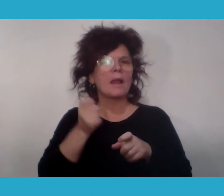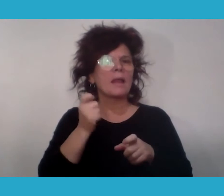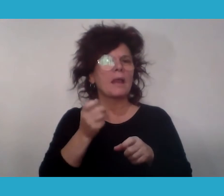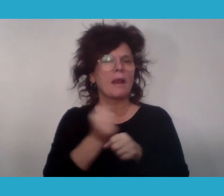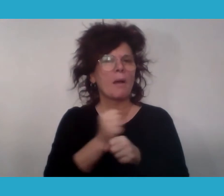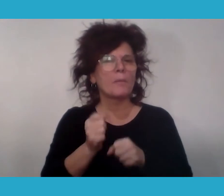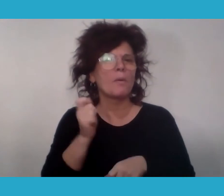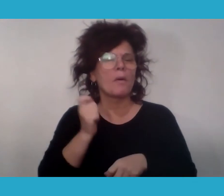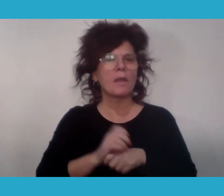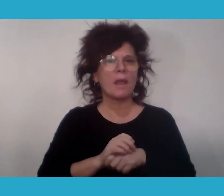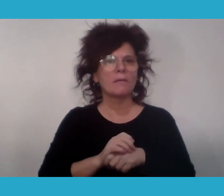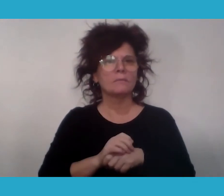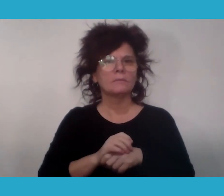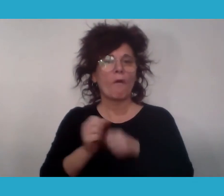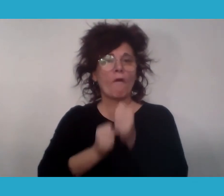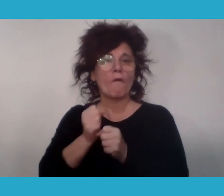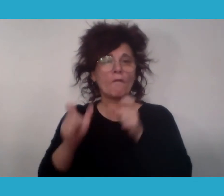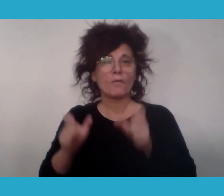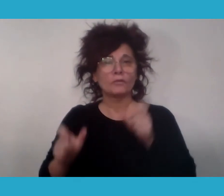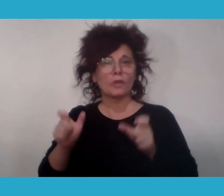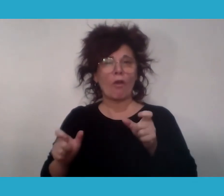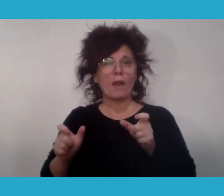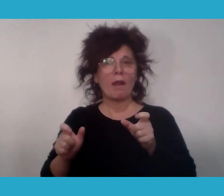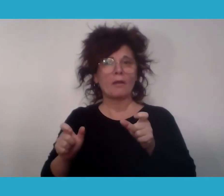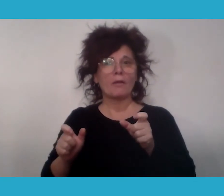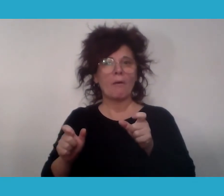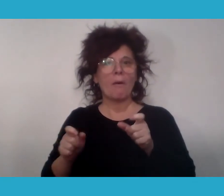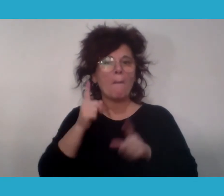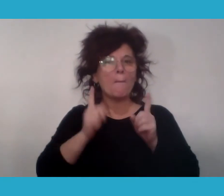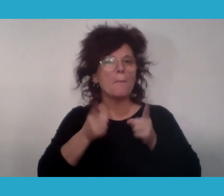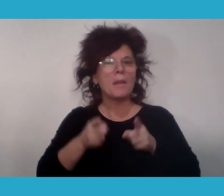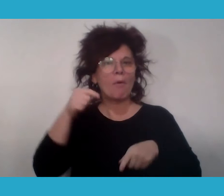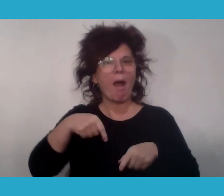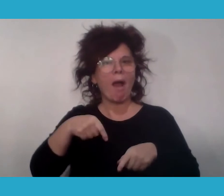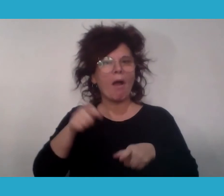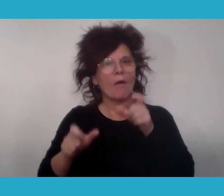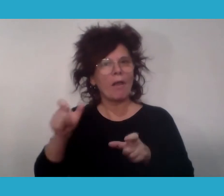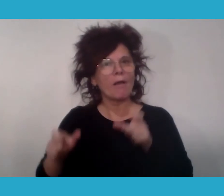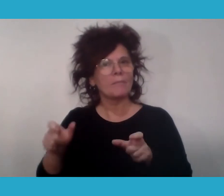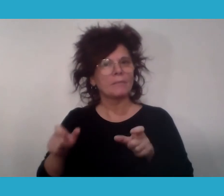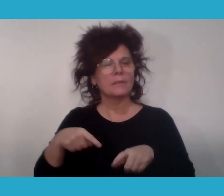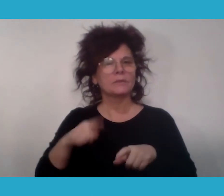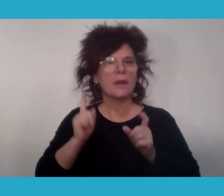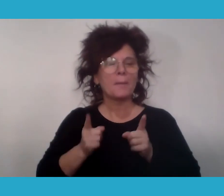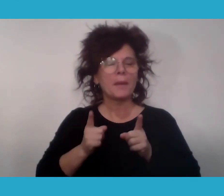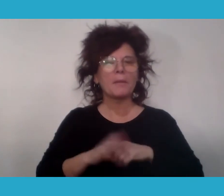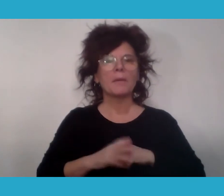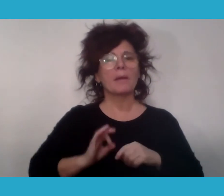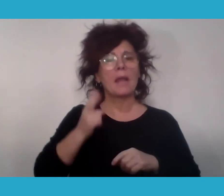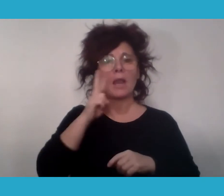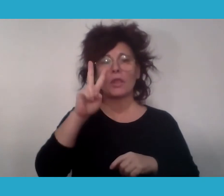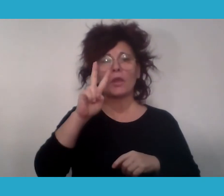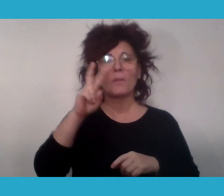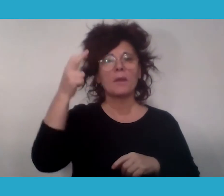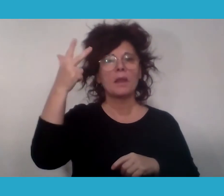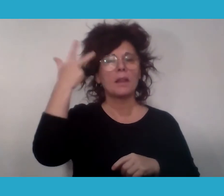presentes y en ese momento negaron que fuera parte de una obra mayor. Luego continuó diciendo que en el 2018